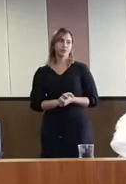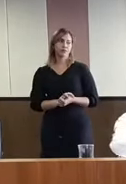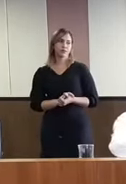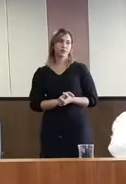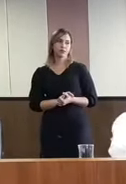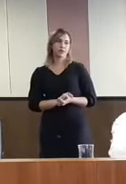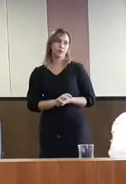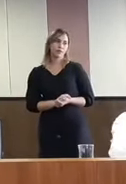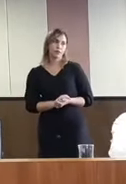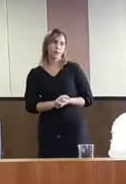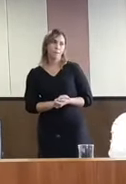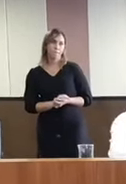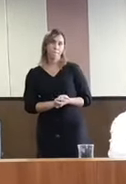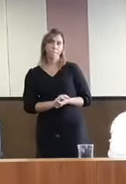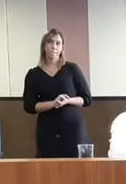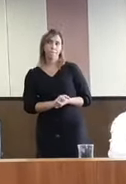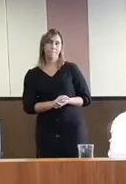Agora